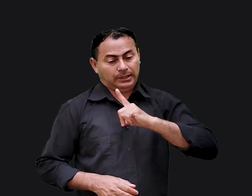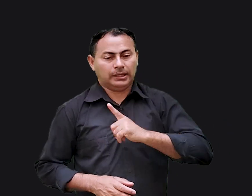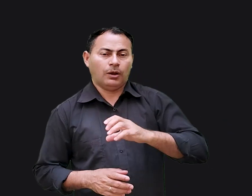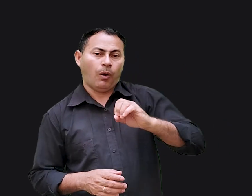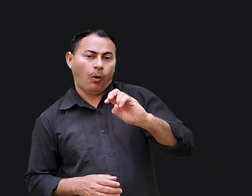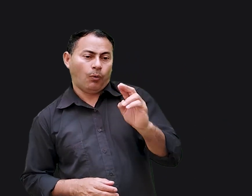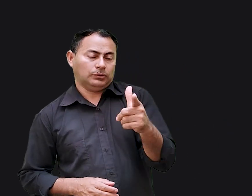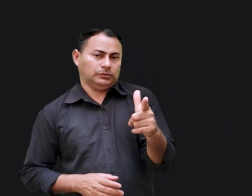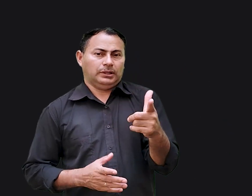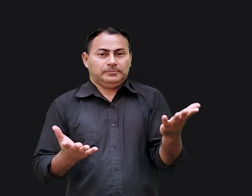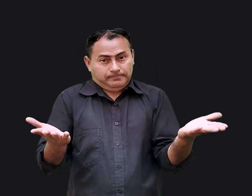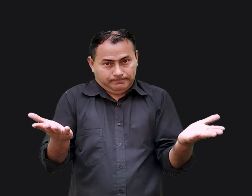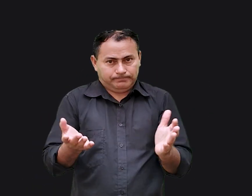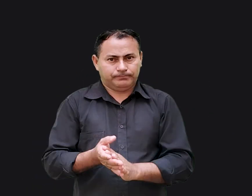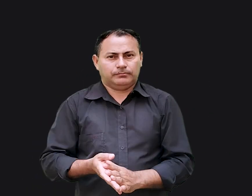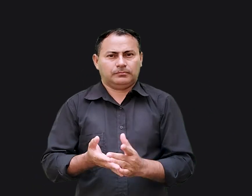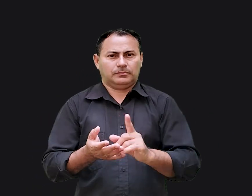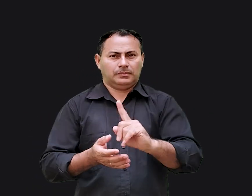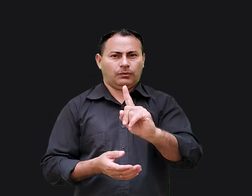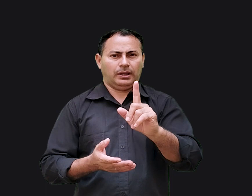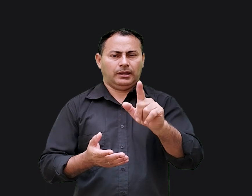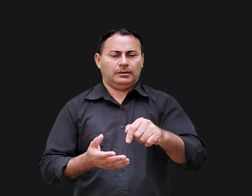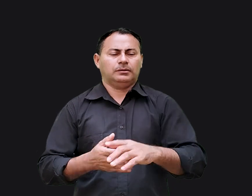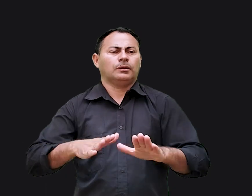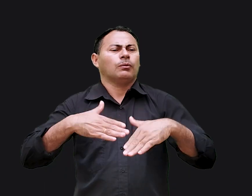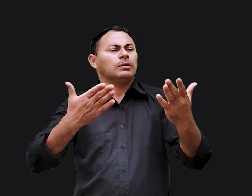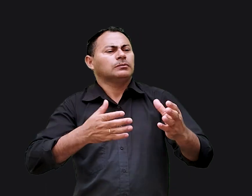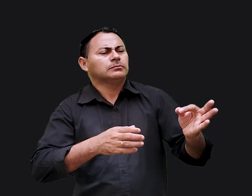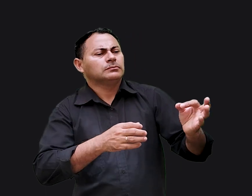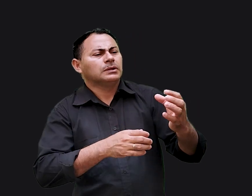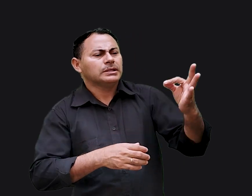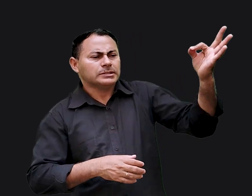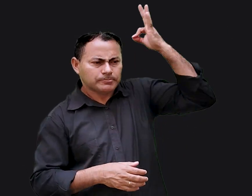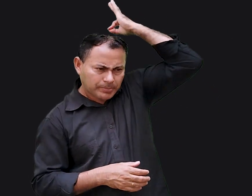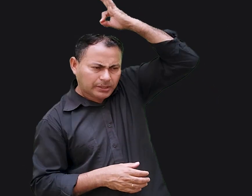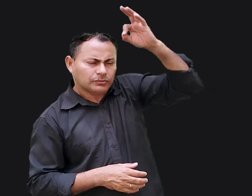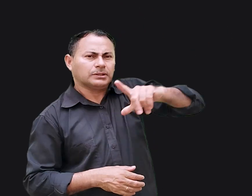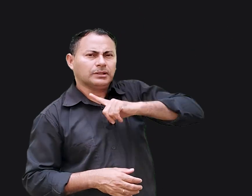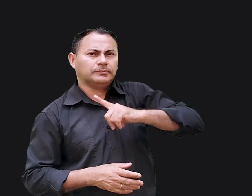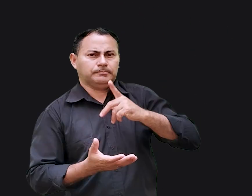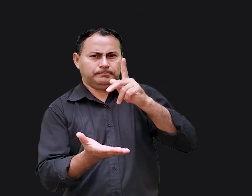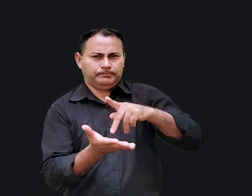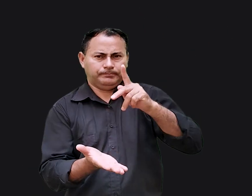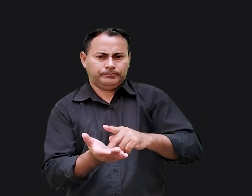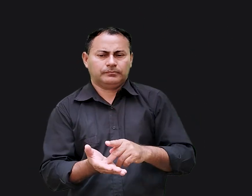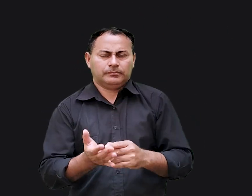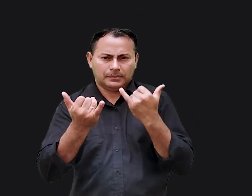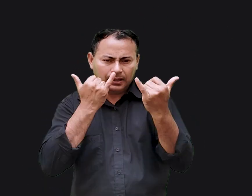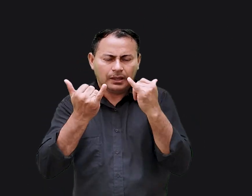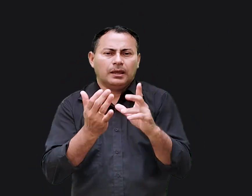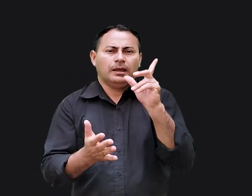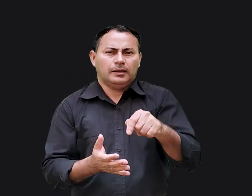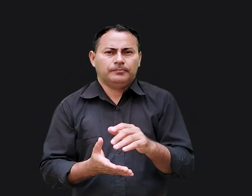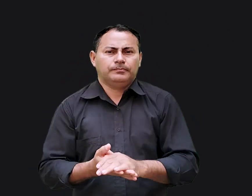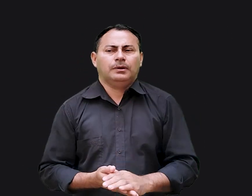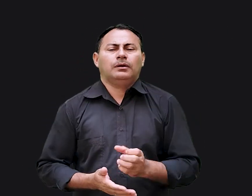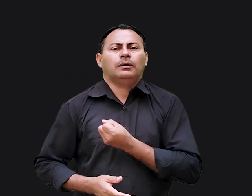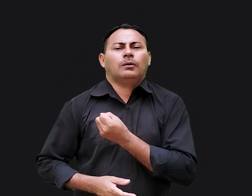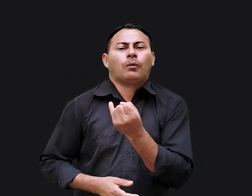ou você não o tem. A questão não é quanto do Espírito você tem, hein? A verdadeira questão é quanto